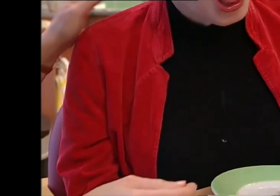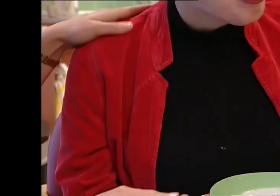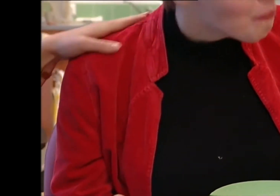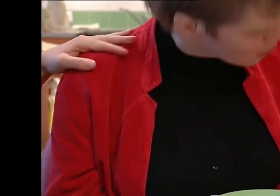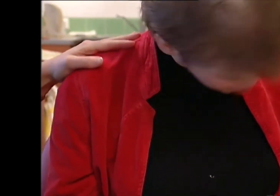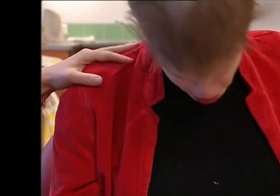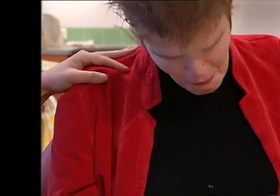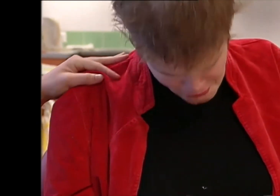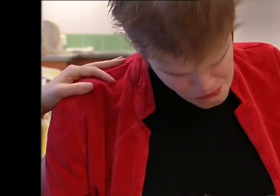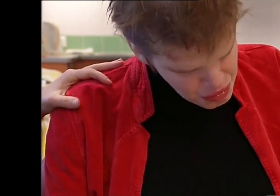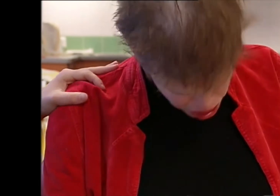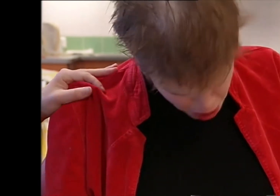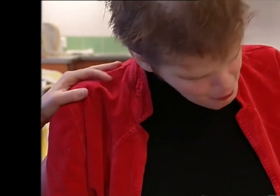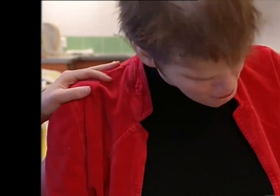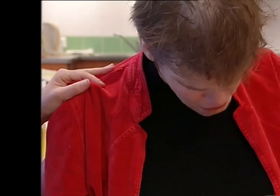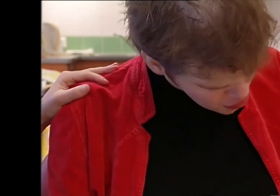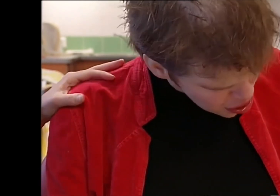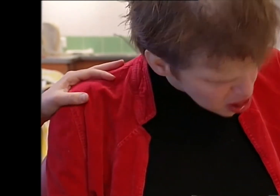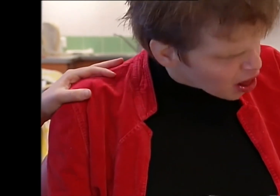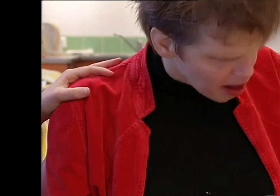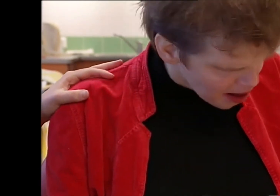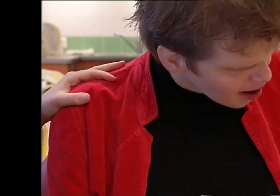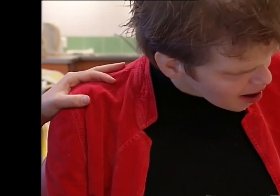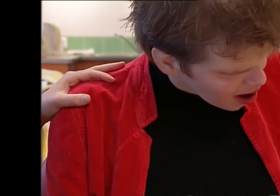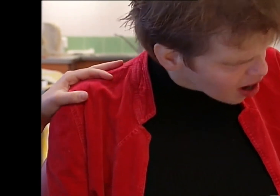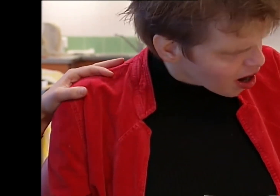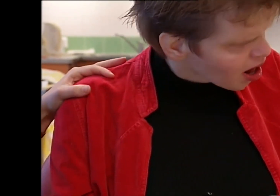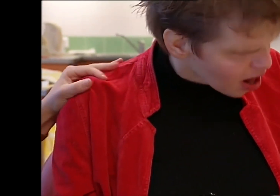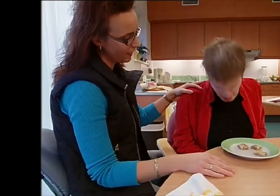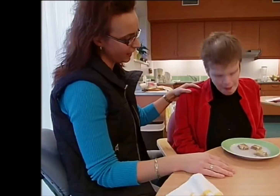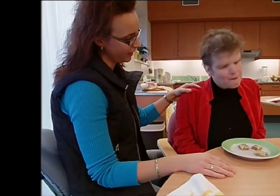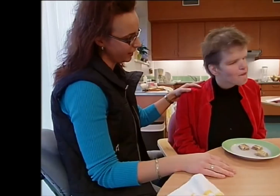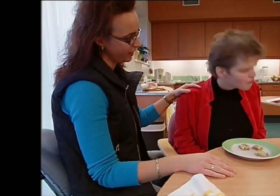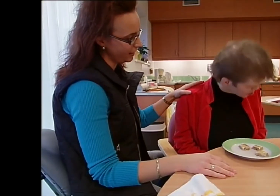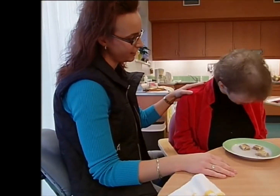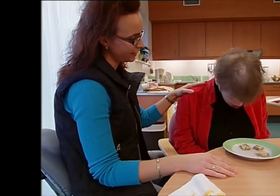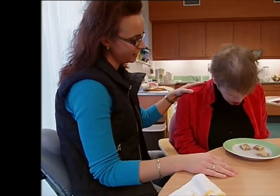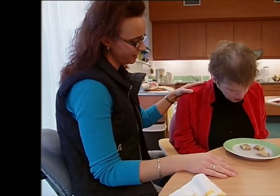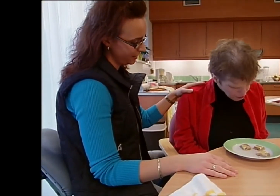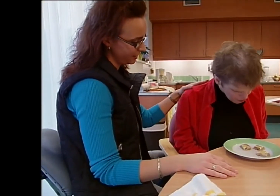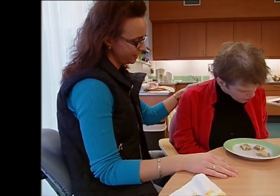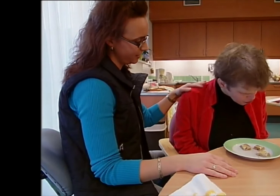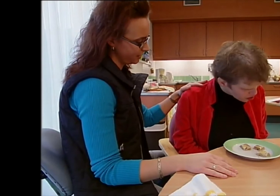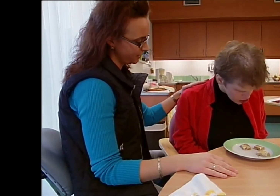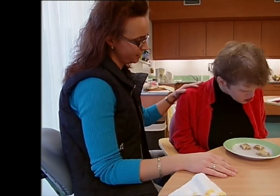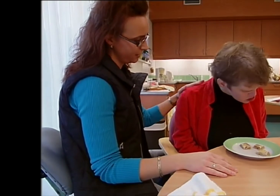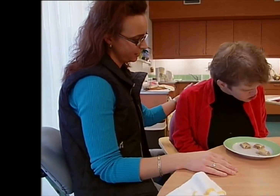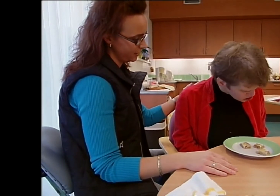om tijdens het ontbijt rustig met Tineke te babbelen. Vind je het wel lekker? Hè? In de communicatiegroepen hebben we de